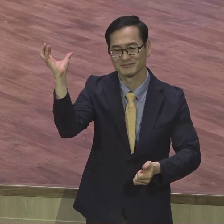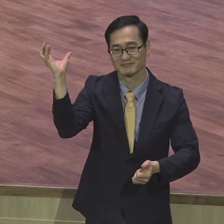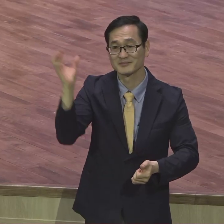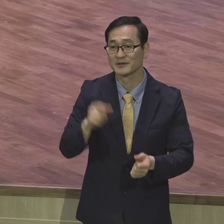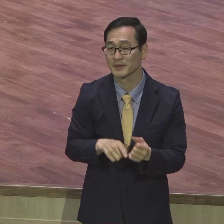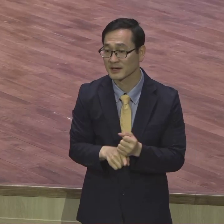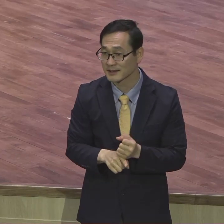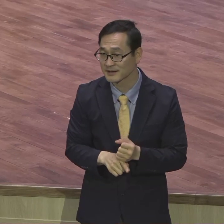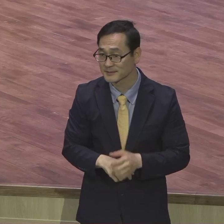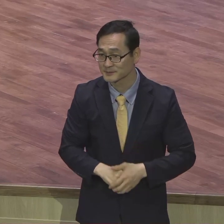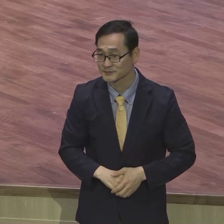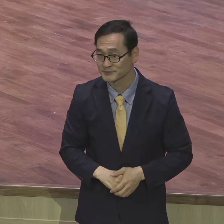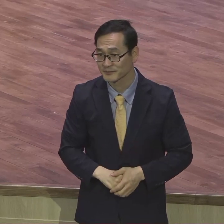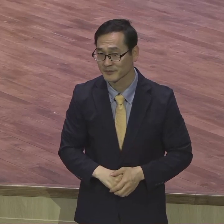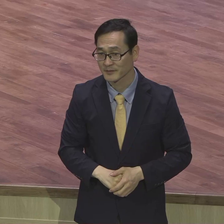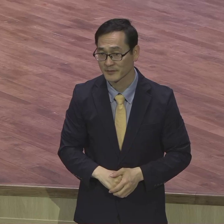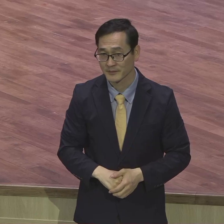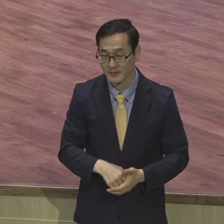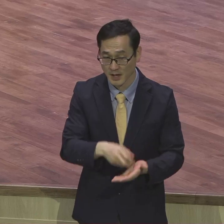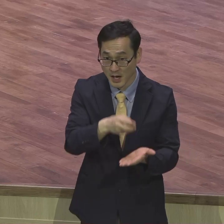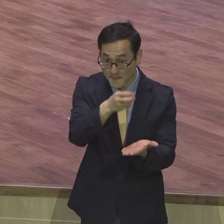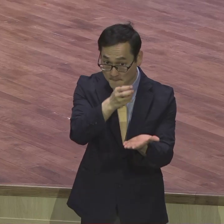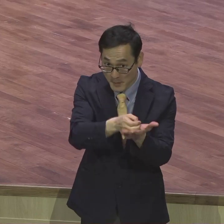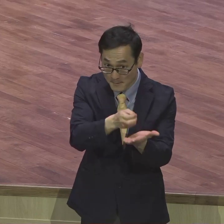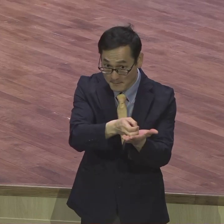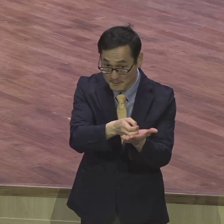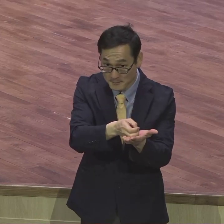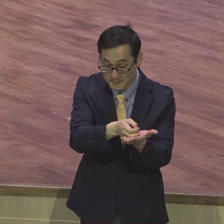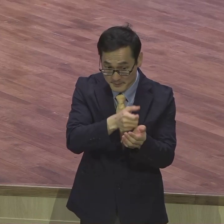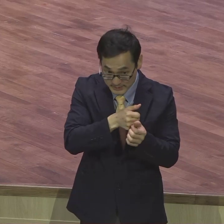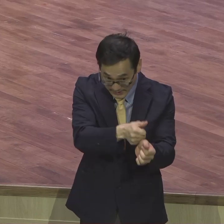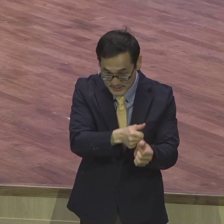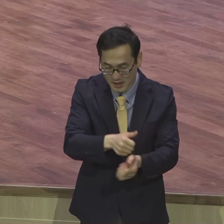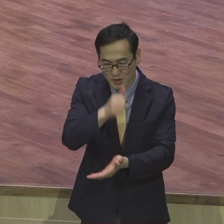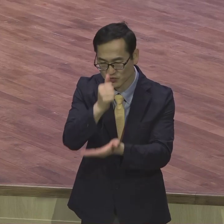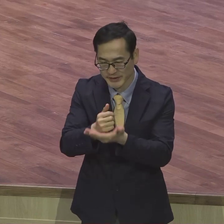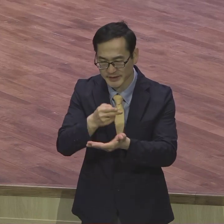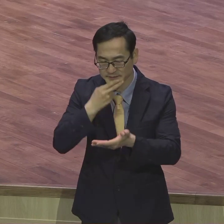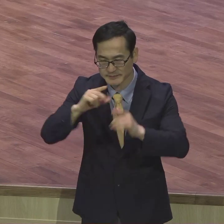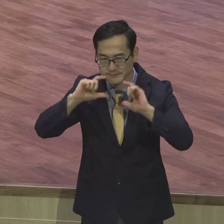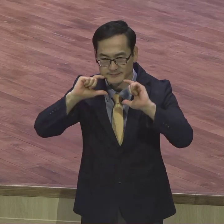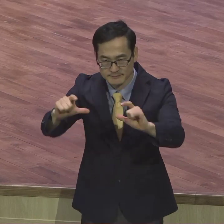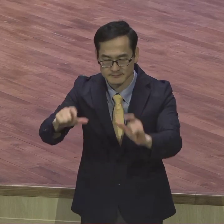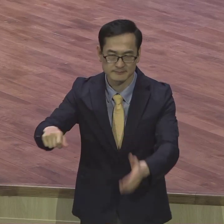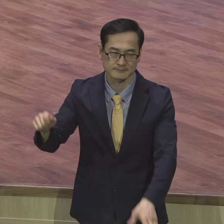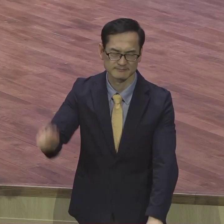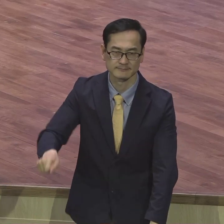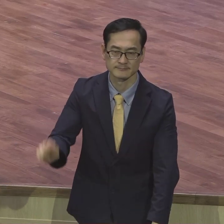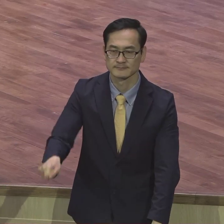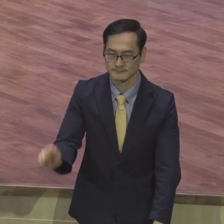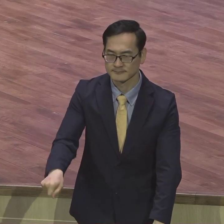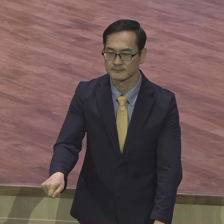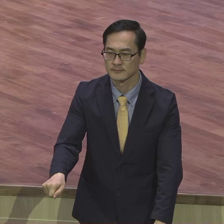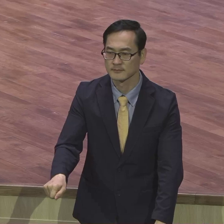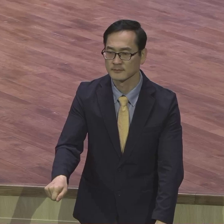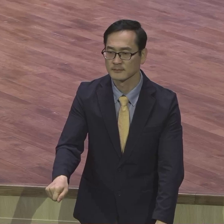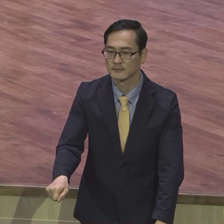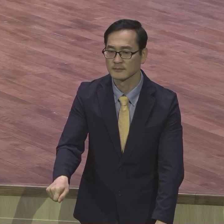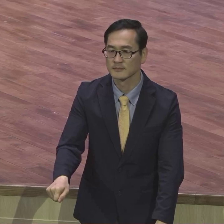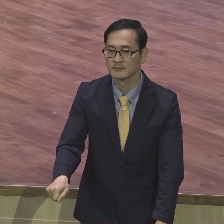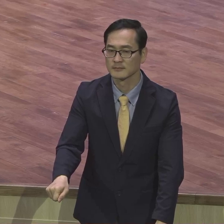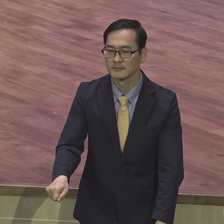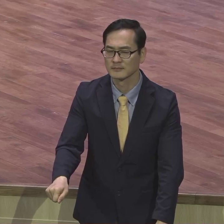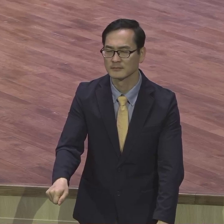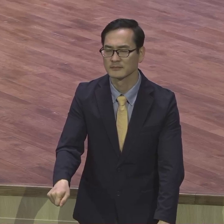완전 법적으로 무죄를 선언받았다. 그런 뜻이 오늘 본문 말씀 잘